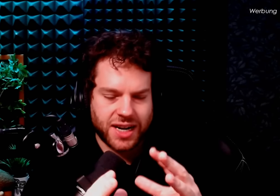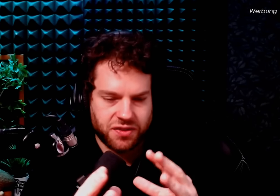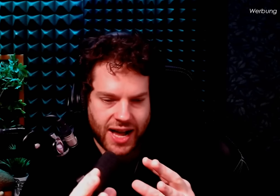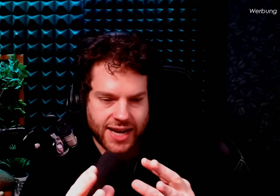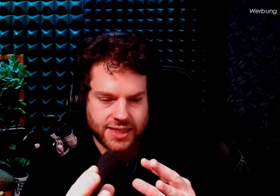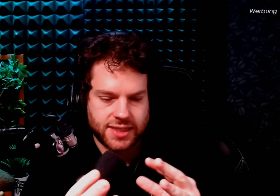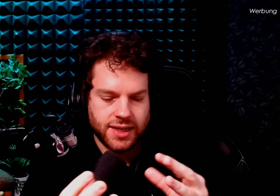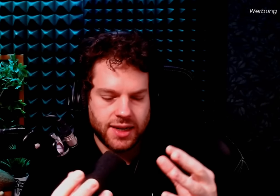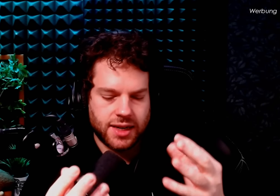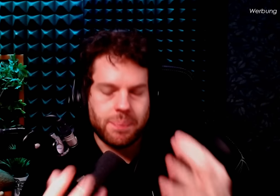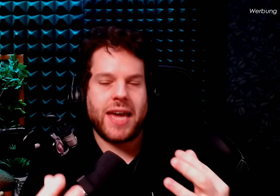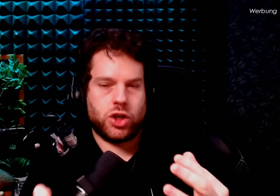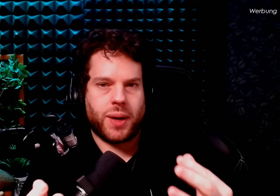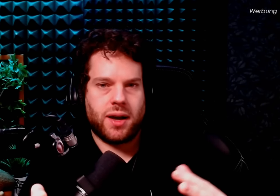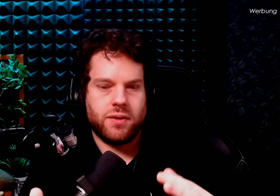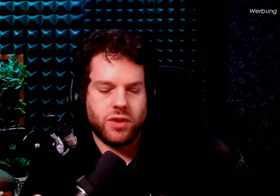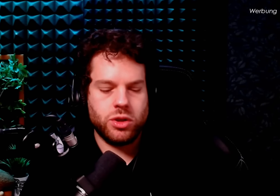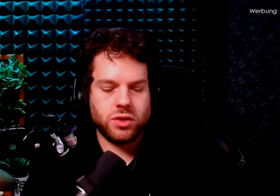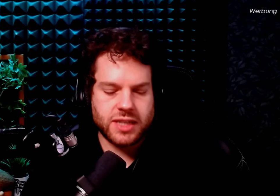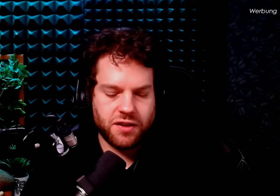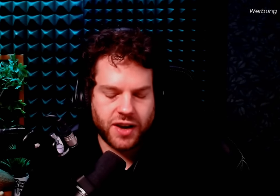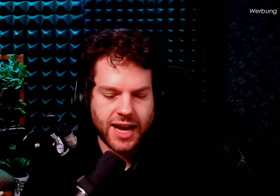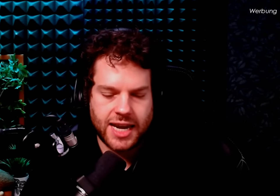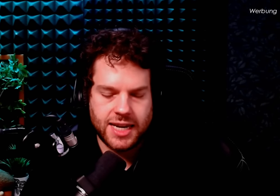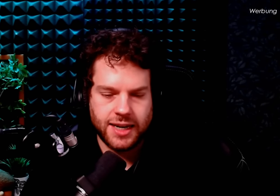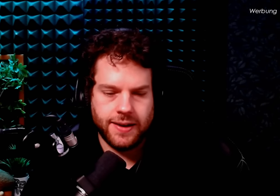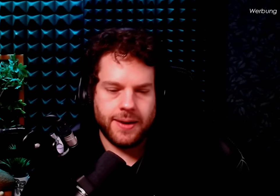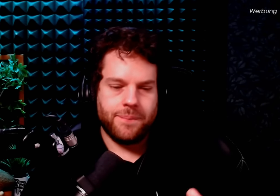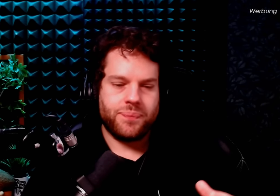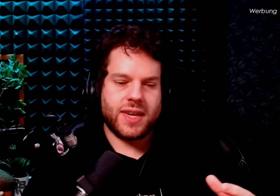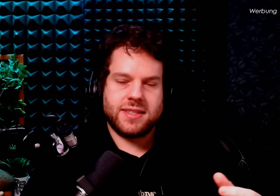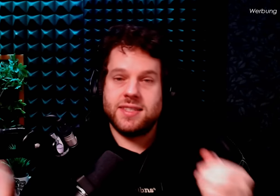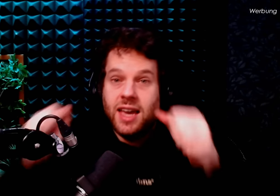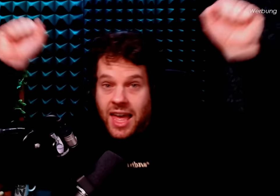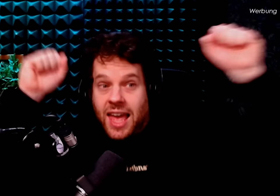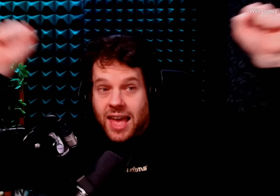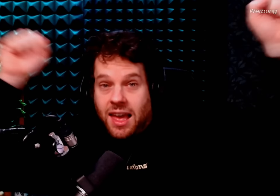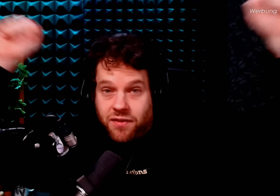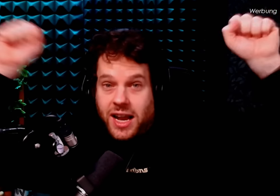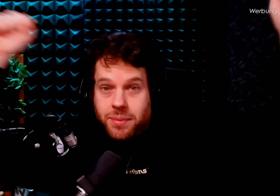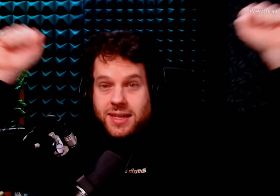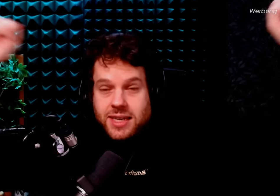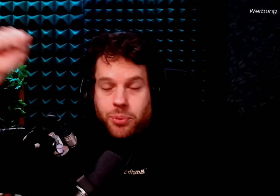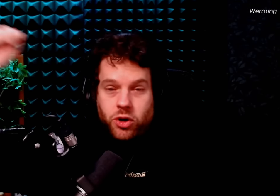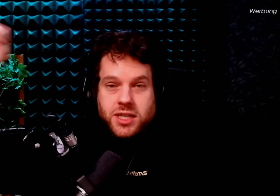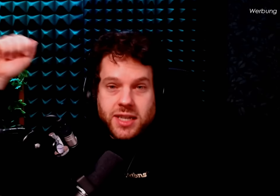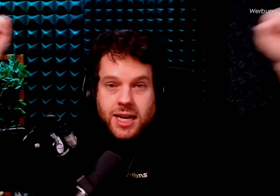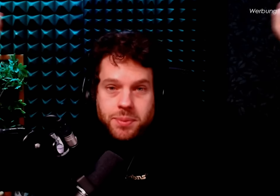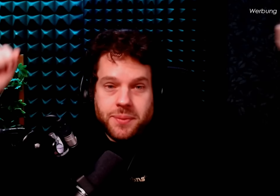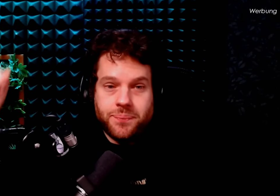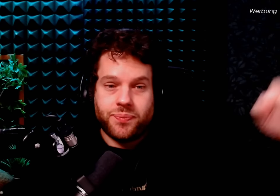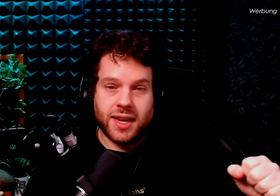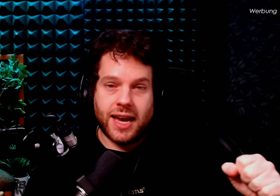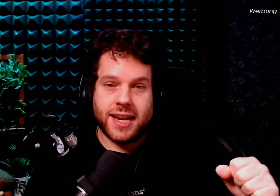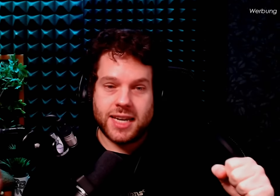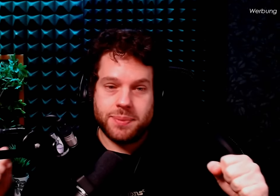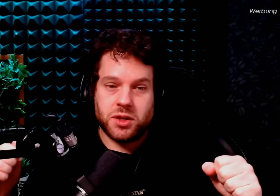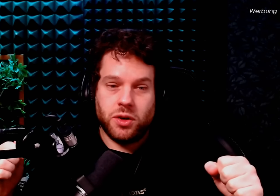Backwaren, Gebärdensprache. Wir müssen uns einfach einigen, dass es Weltmeisterbrötchen gibt. Ja, dann gibt es